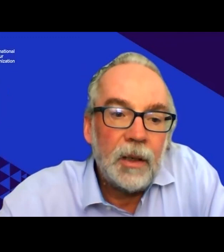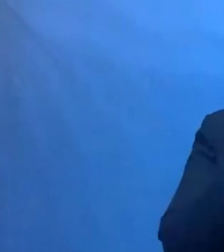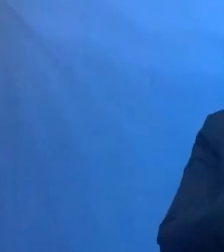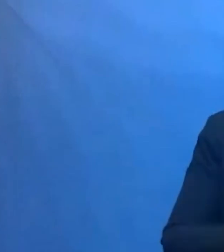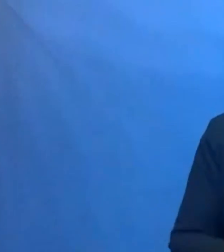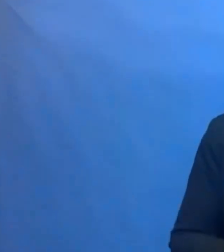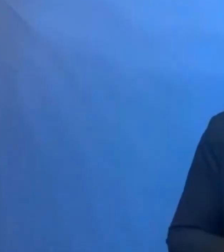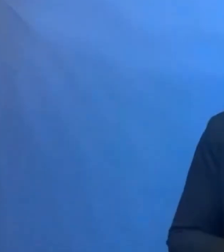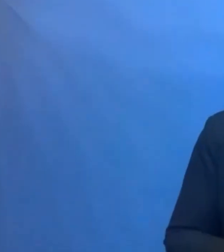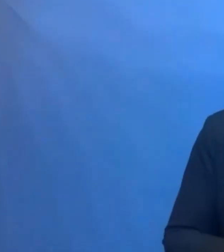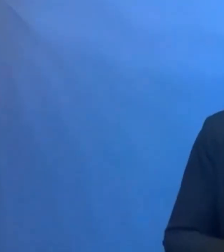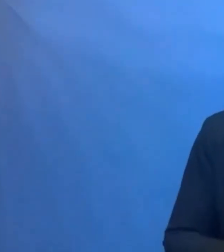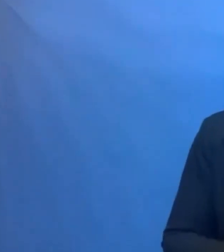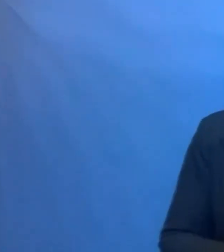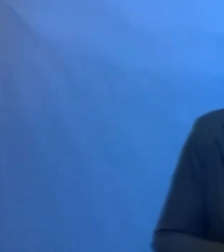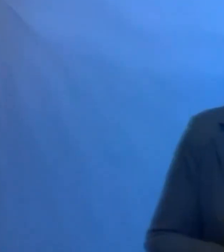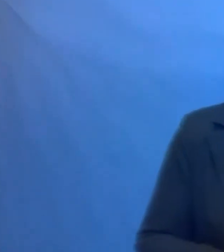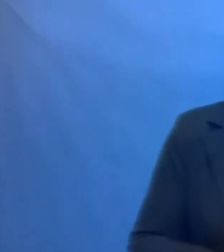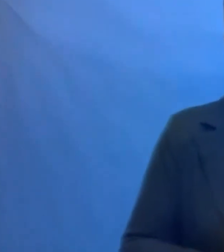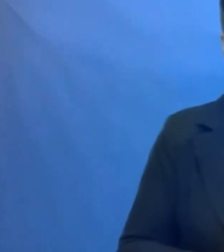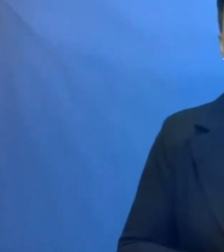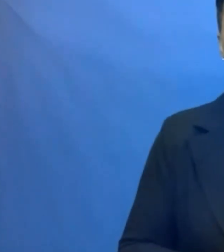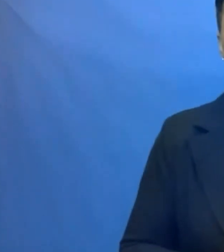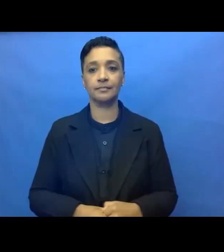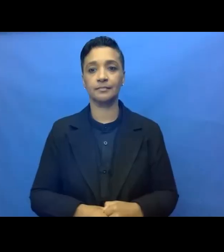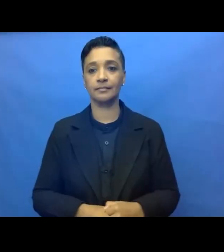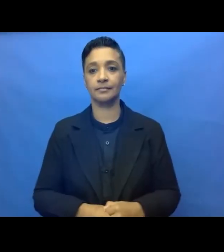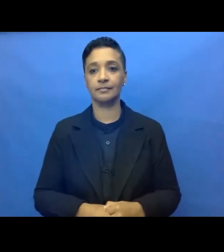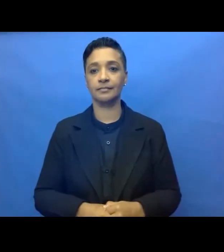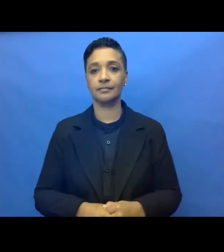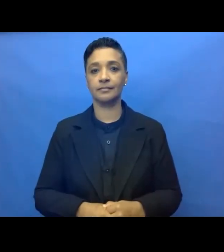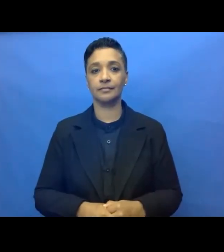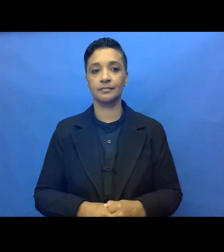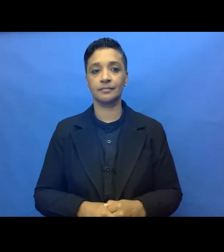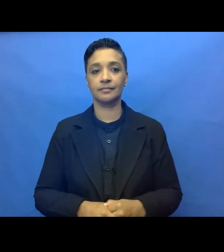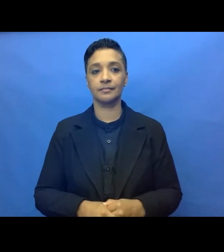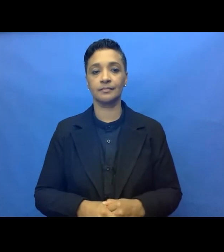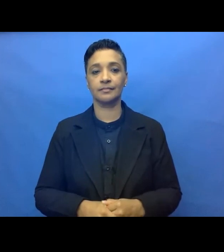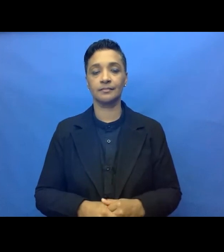capacités pour contribuer à ces discussions. Merci.